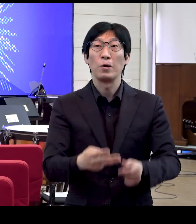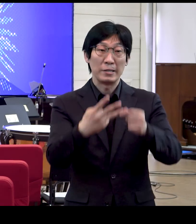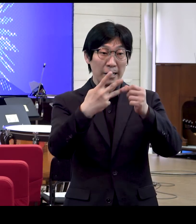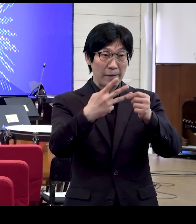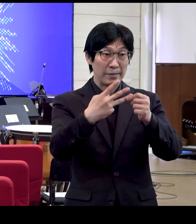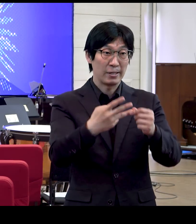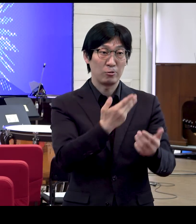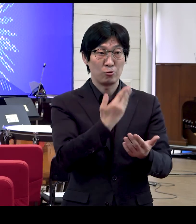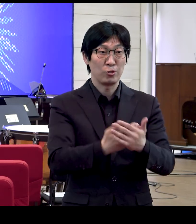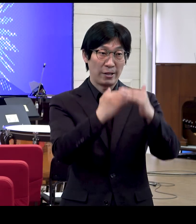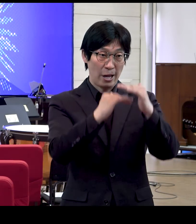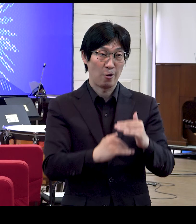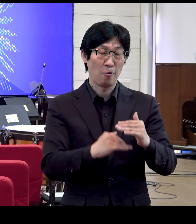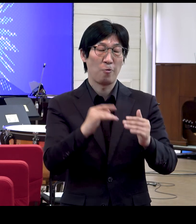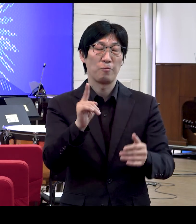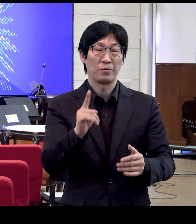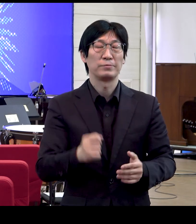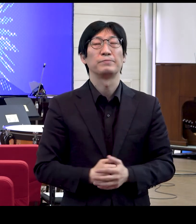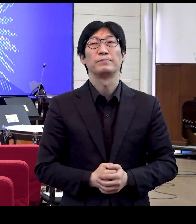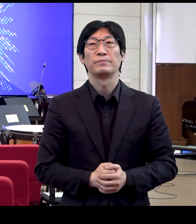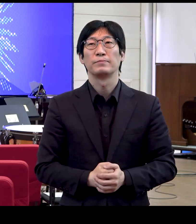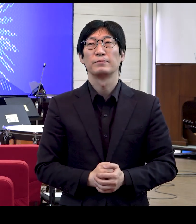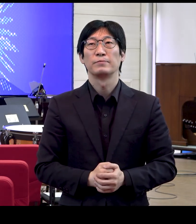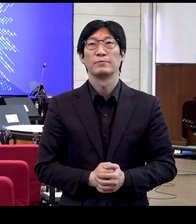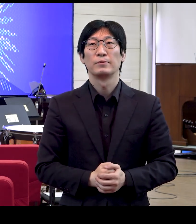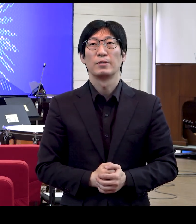창세기 3장 여기에 나온 또 하나의 중요한 사실.